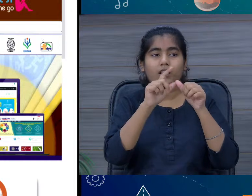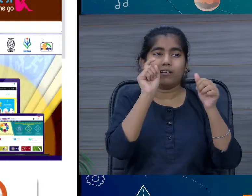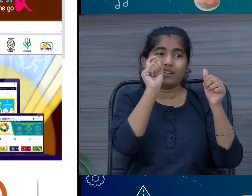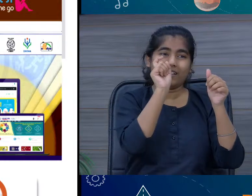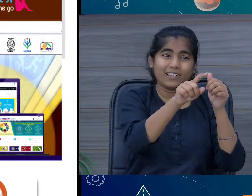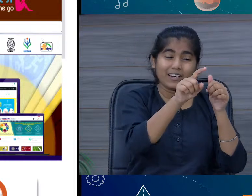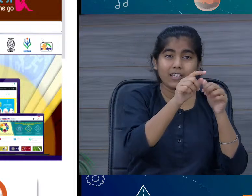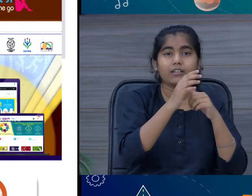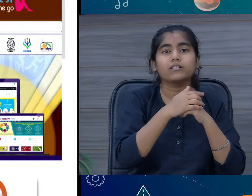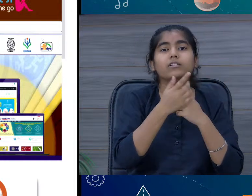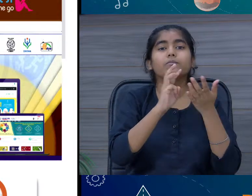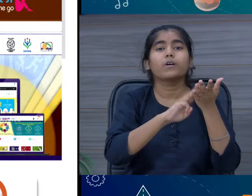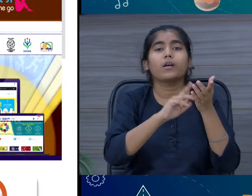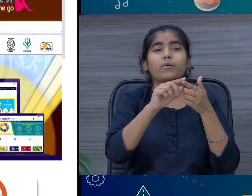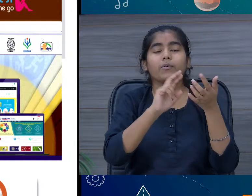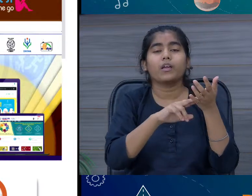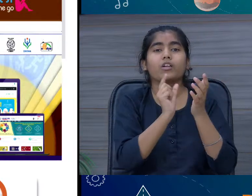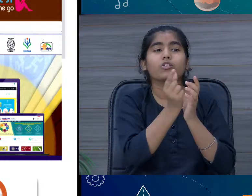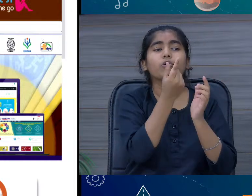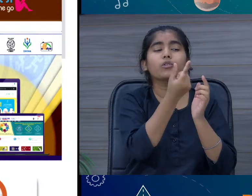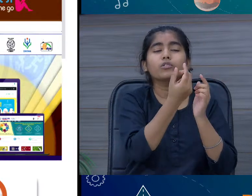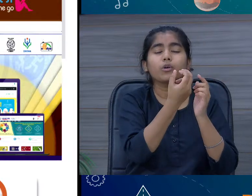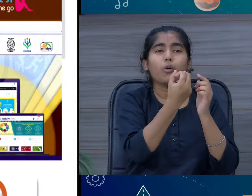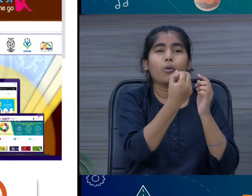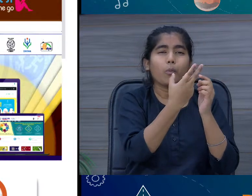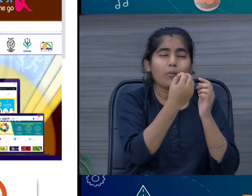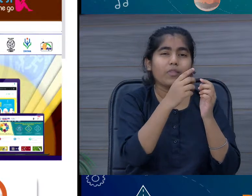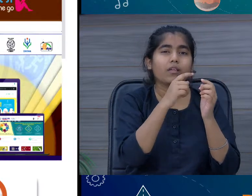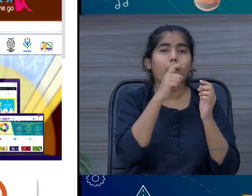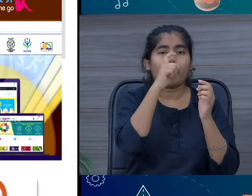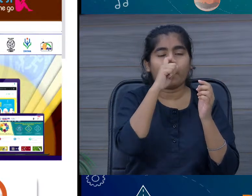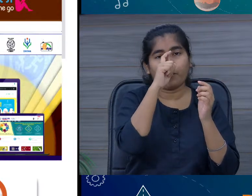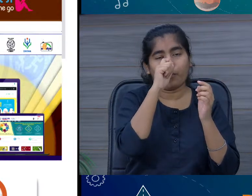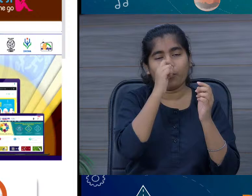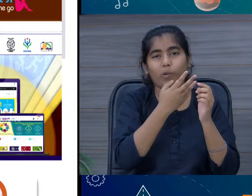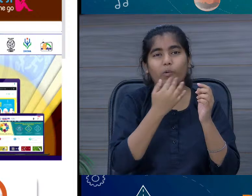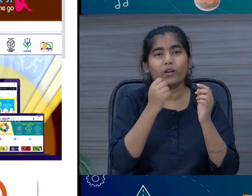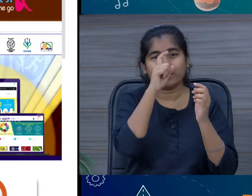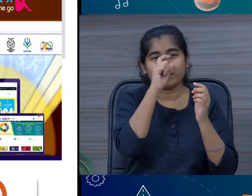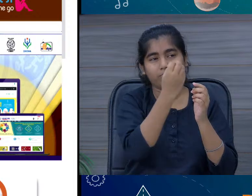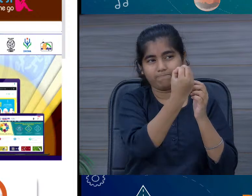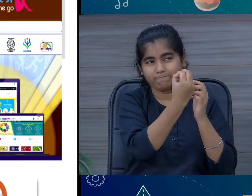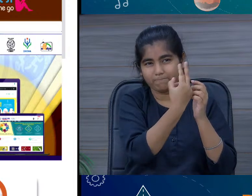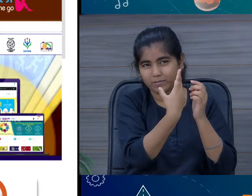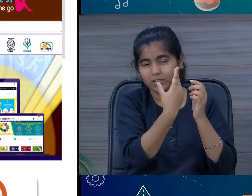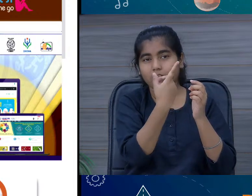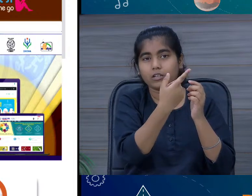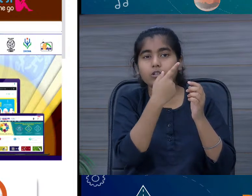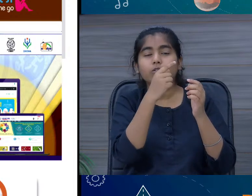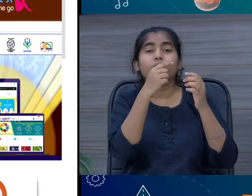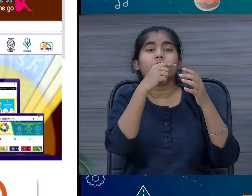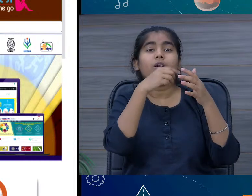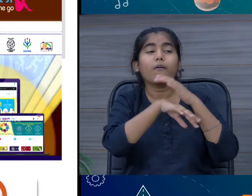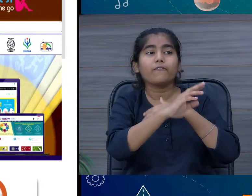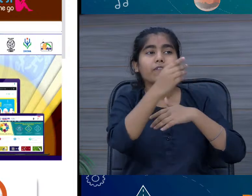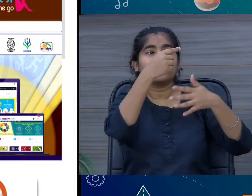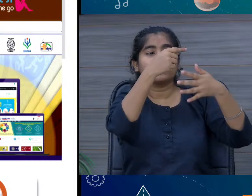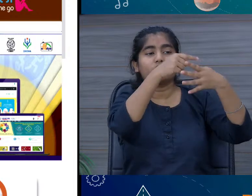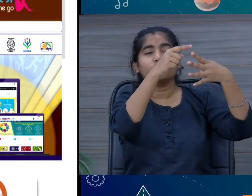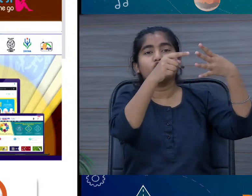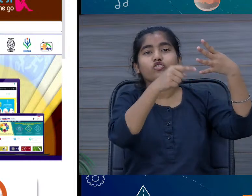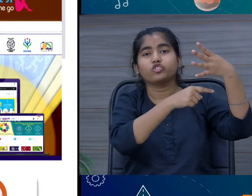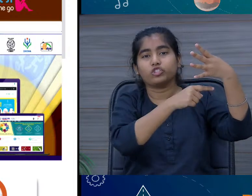मेन्यू आएगा उसको भी ब्लू कलर से हाईलाइट किया है। वहाँ पर आपके पास 4 फील्ड ओपन होते हैं, 4 ऑप्शंस